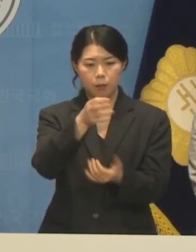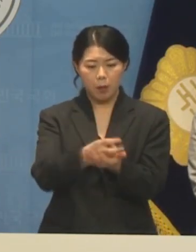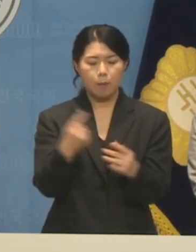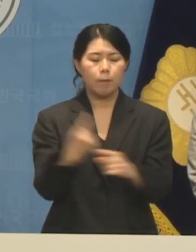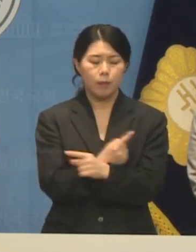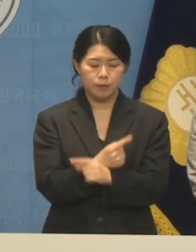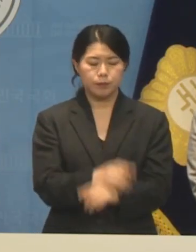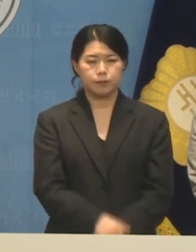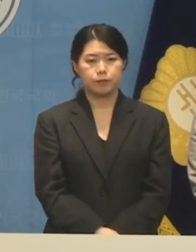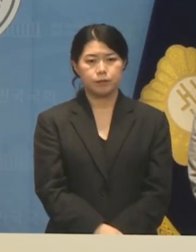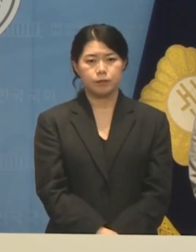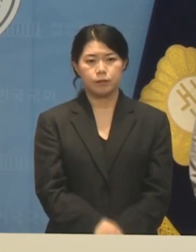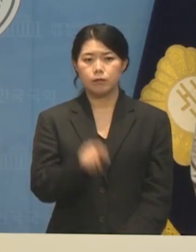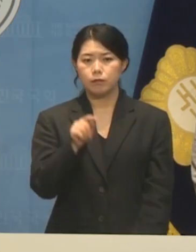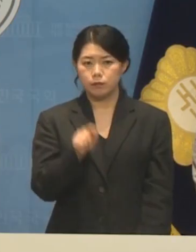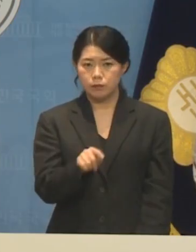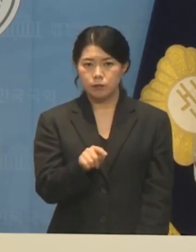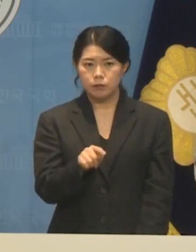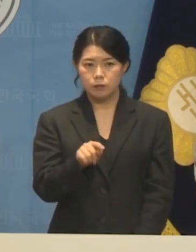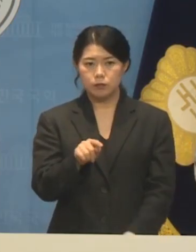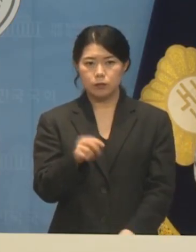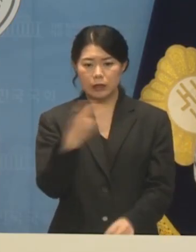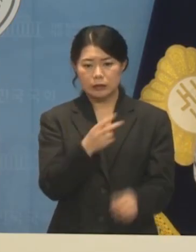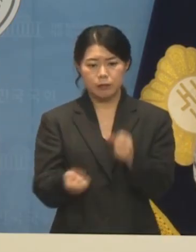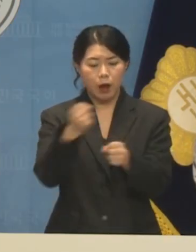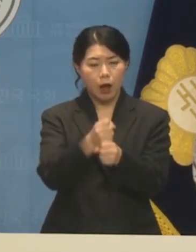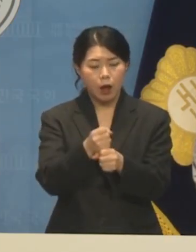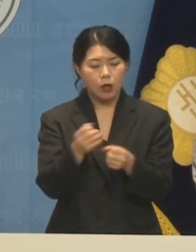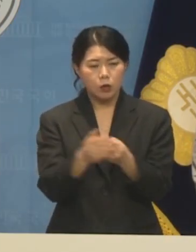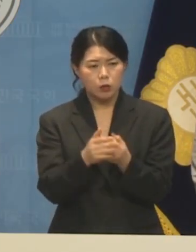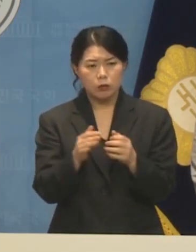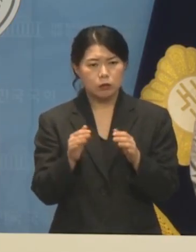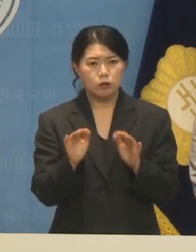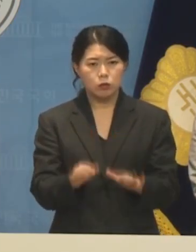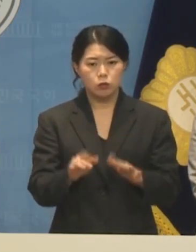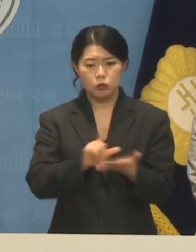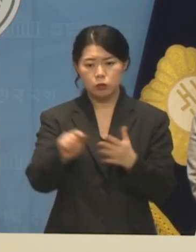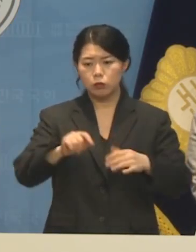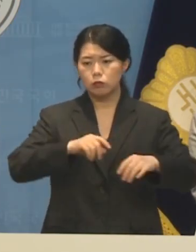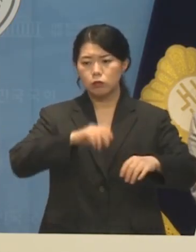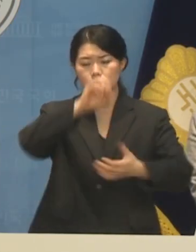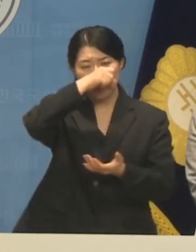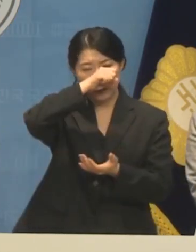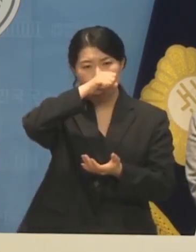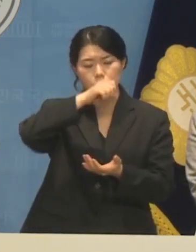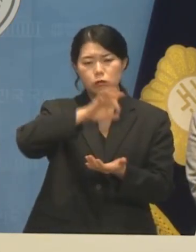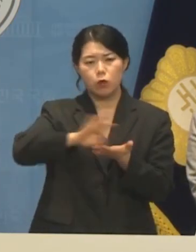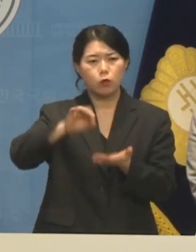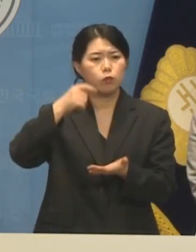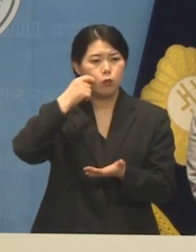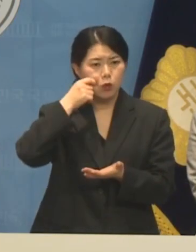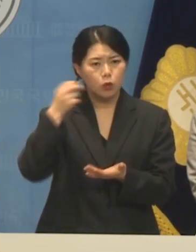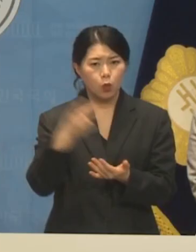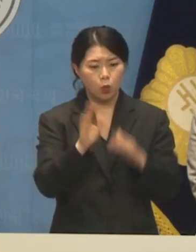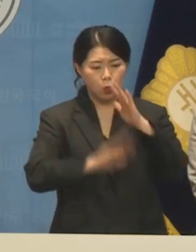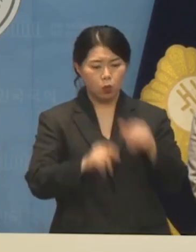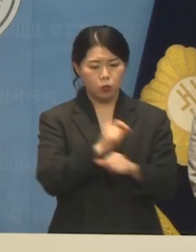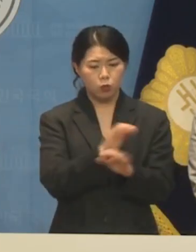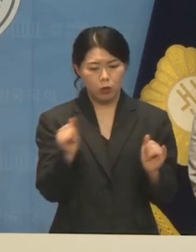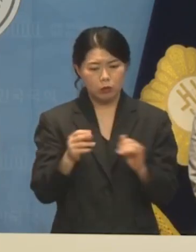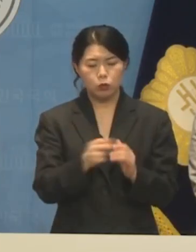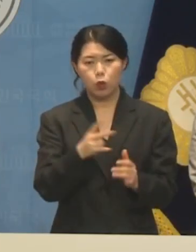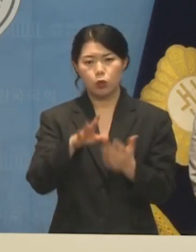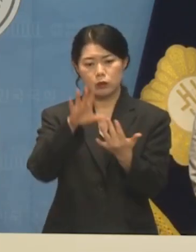폐지하라. 기준인건비 페널티 제도 부활은 결국 지방재정의 경직성을 불러오고 공무직과 시간선택제 임기제